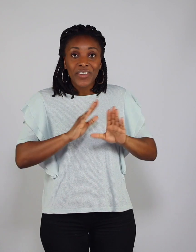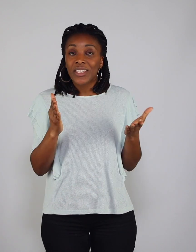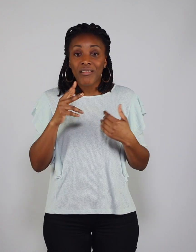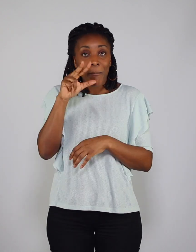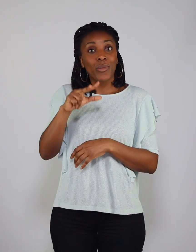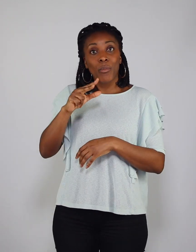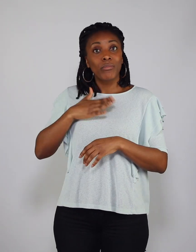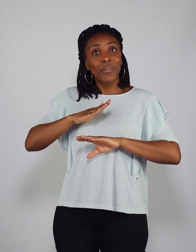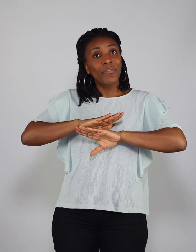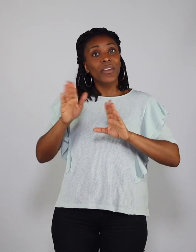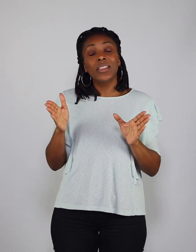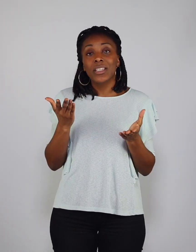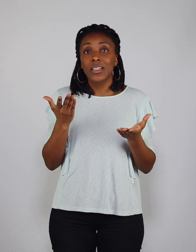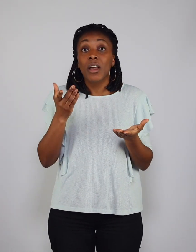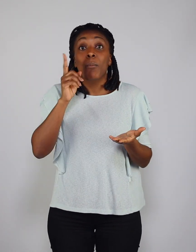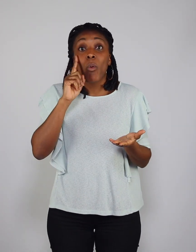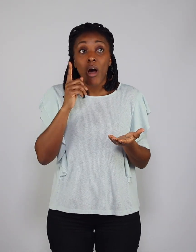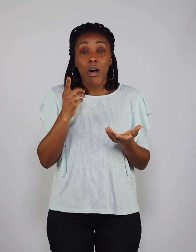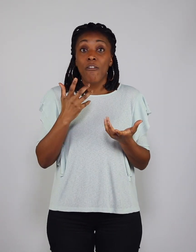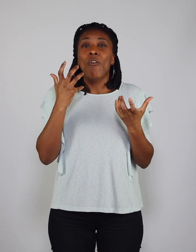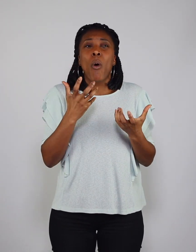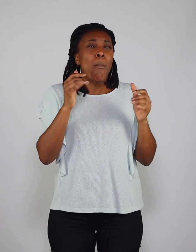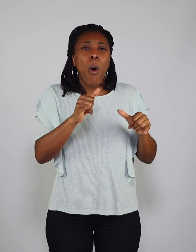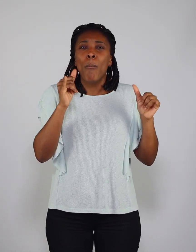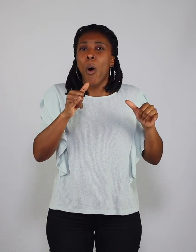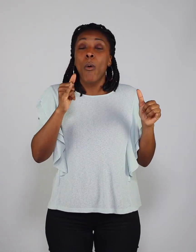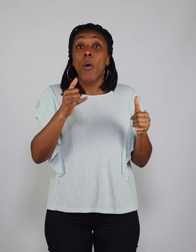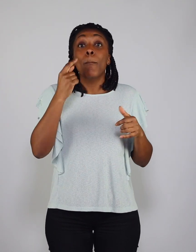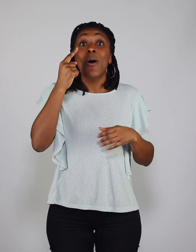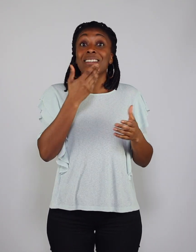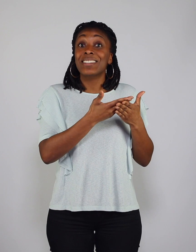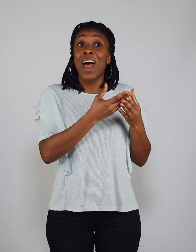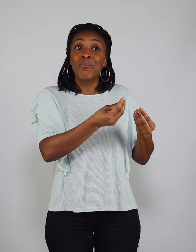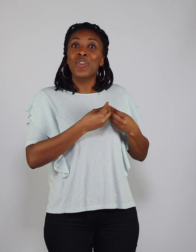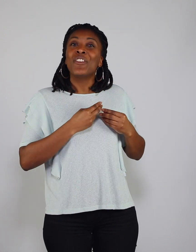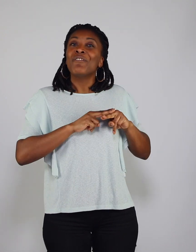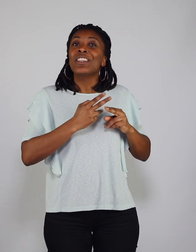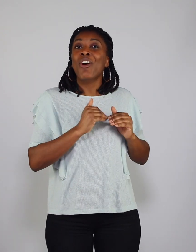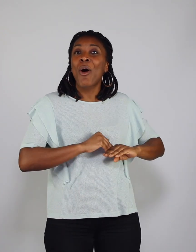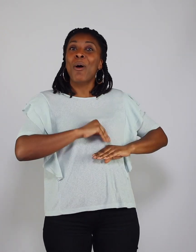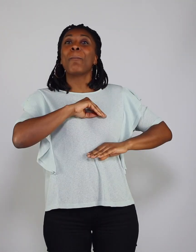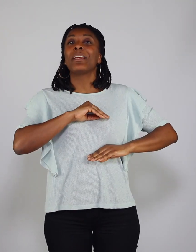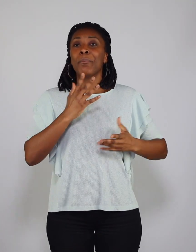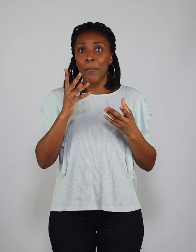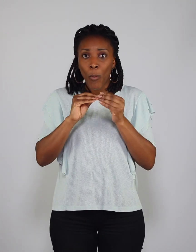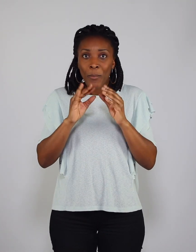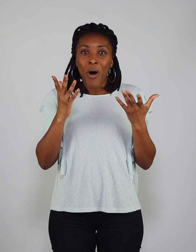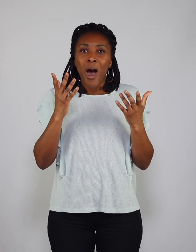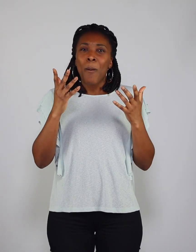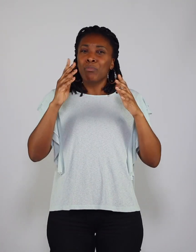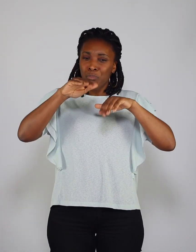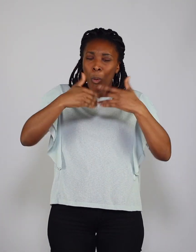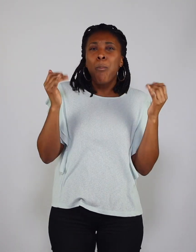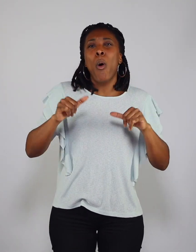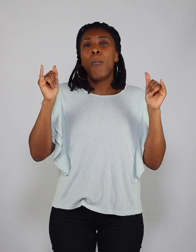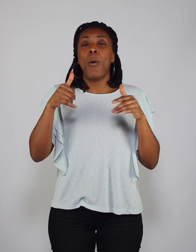travail, j'ai perdu ma maison, parce qu'il m'en fallait plus et plus, parce qu'en fait, je pensais que ça remplissait mon vide. Mais le problème, c'est